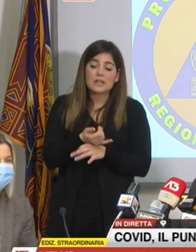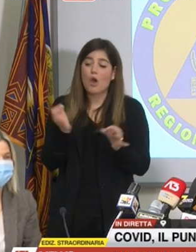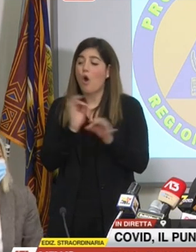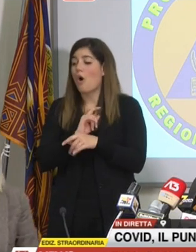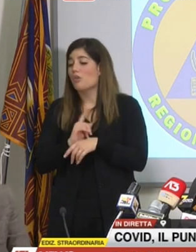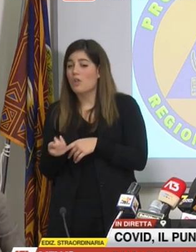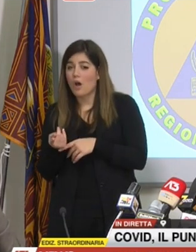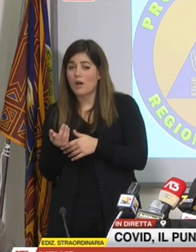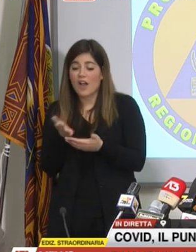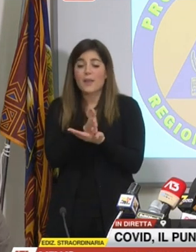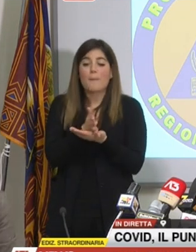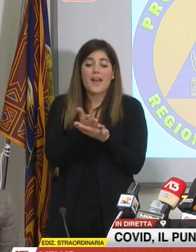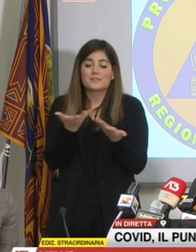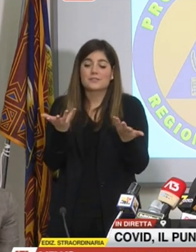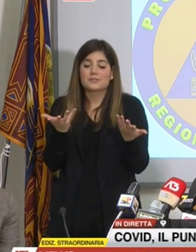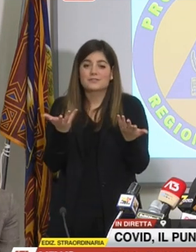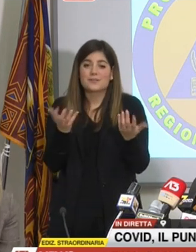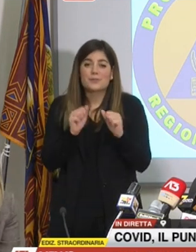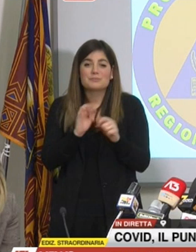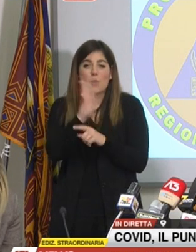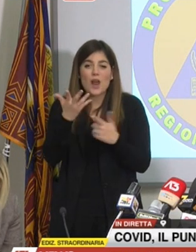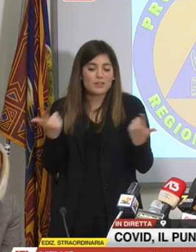meno? E allora,